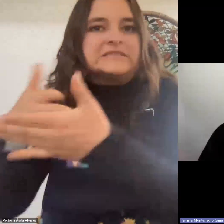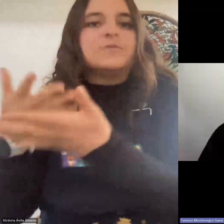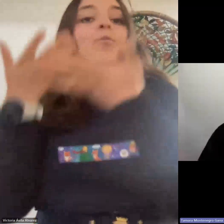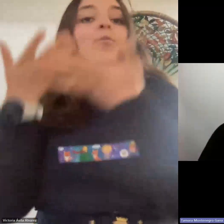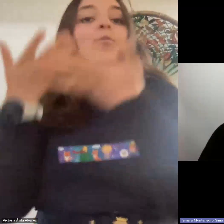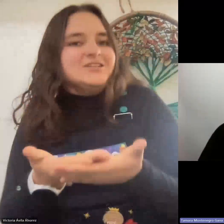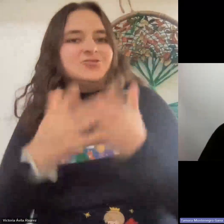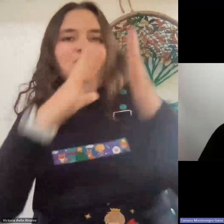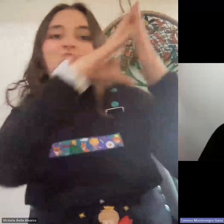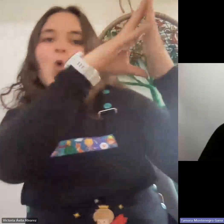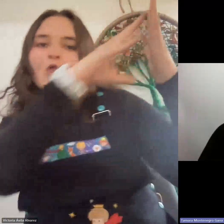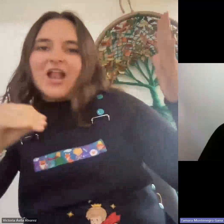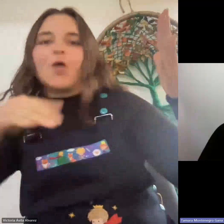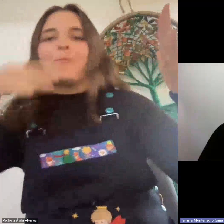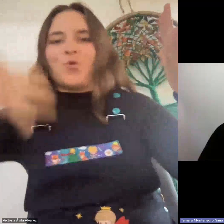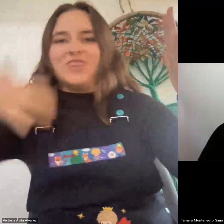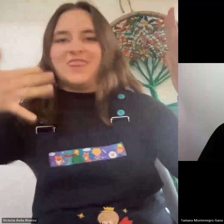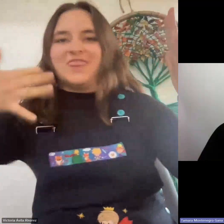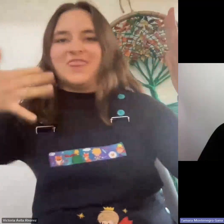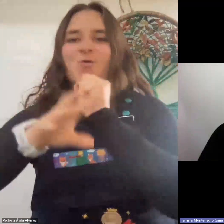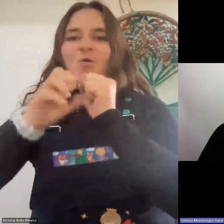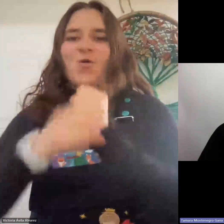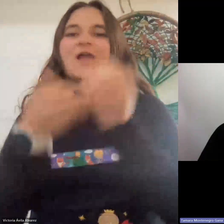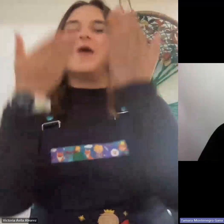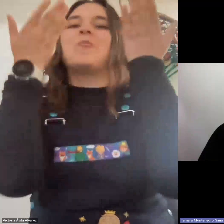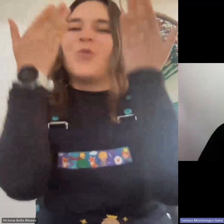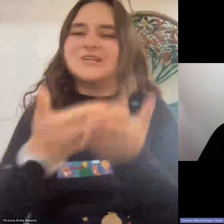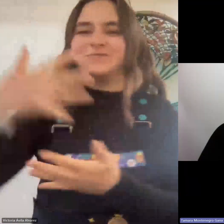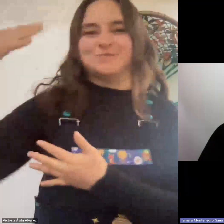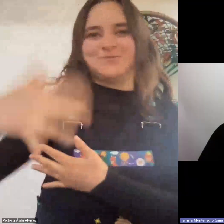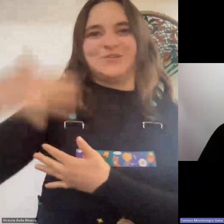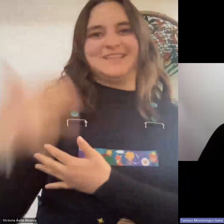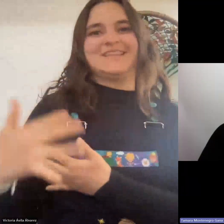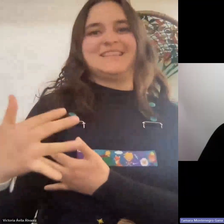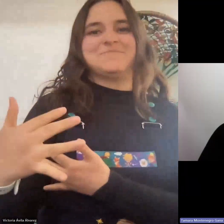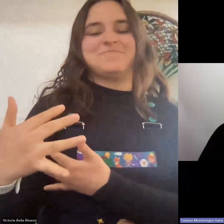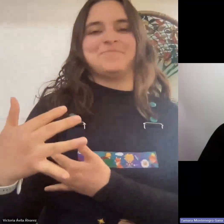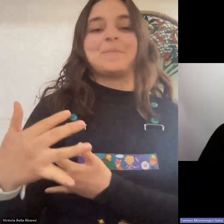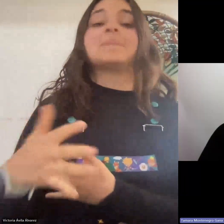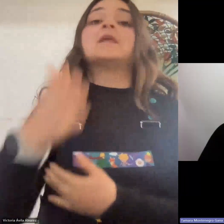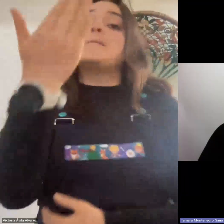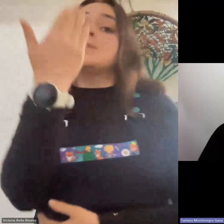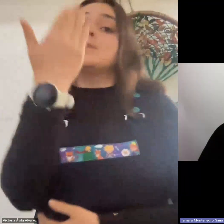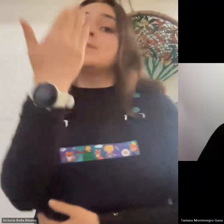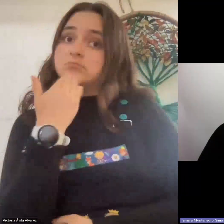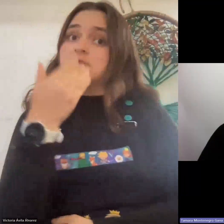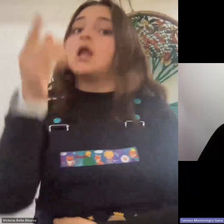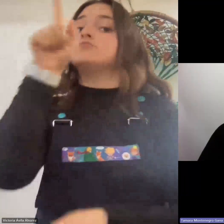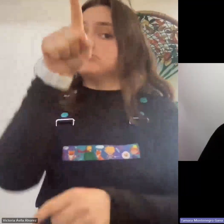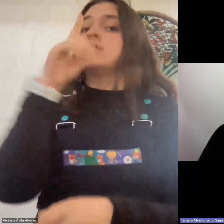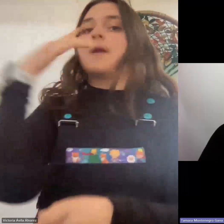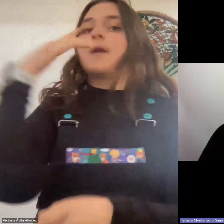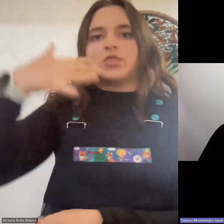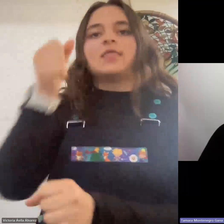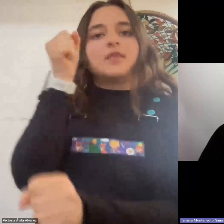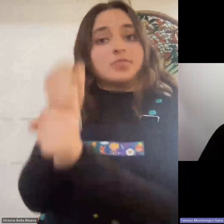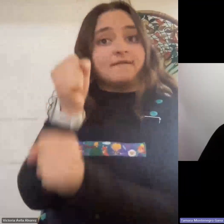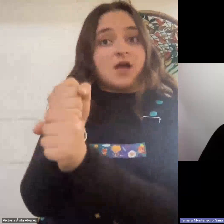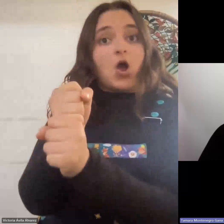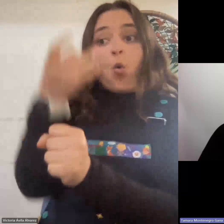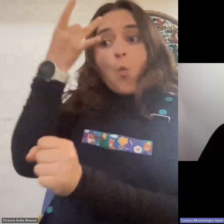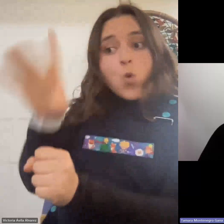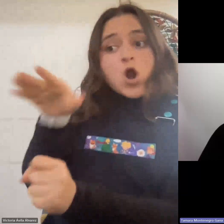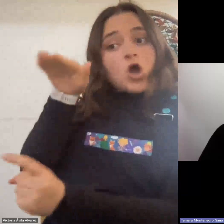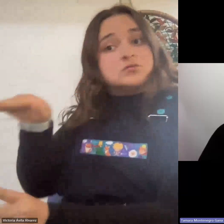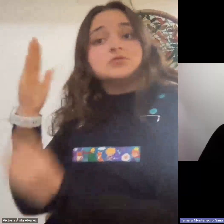saben lengua de señas, porque es difícil, entonces darles un modelo a seguir. Y el coeducador adquiere esa